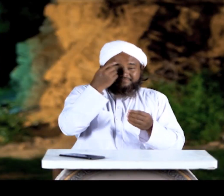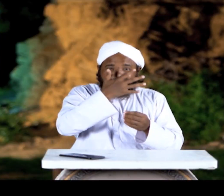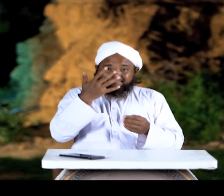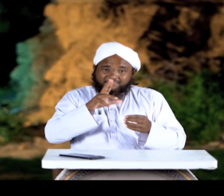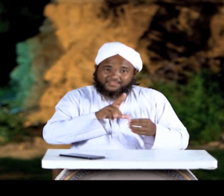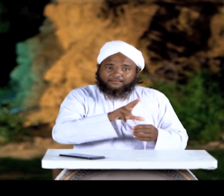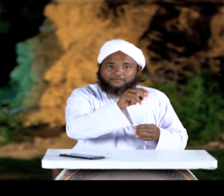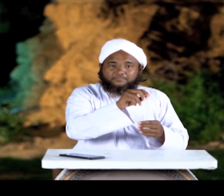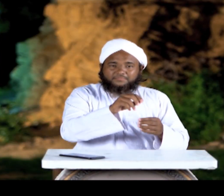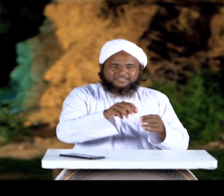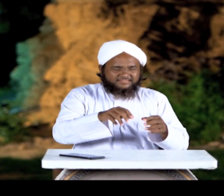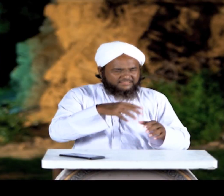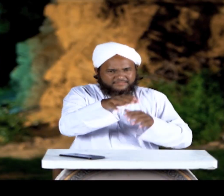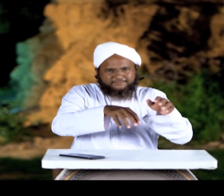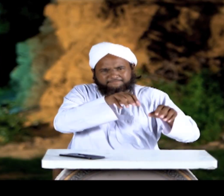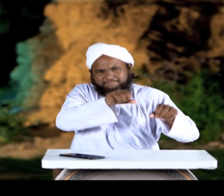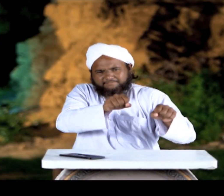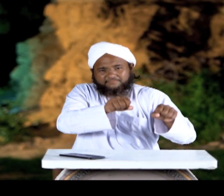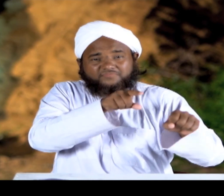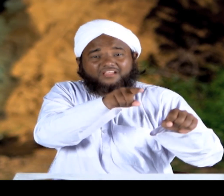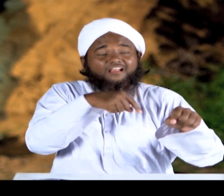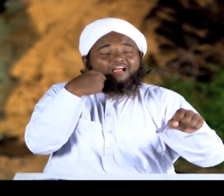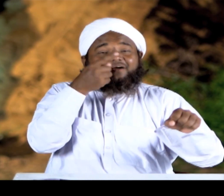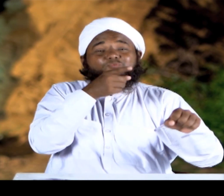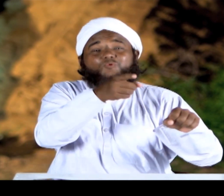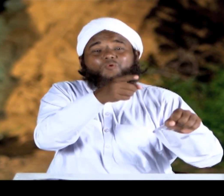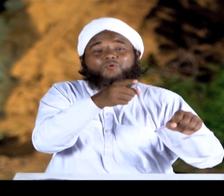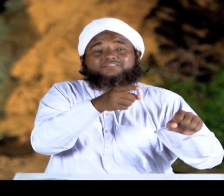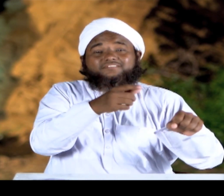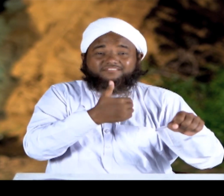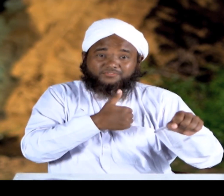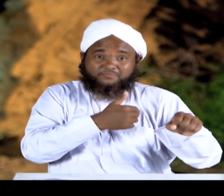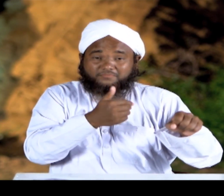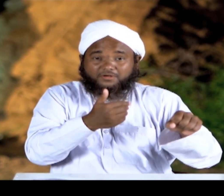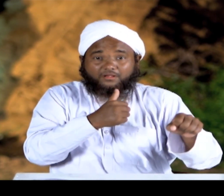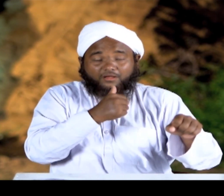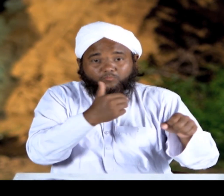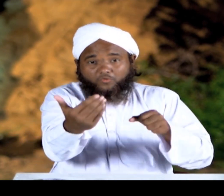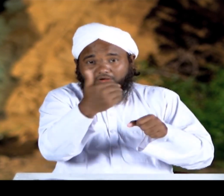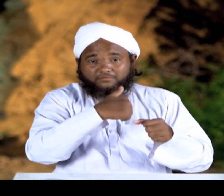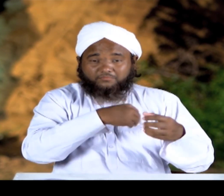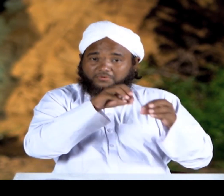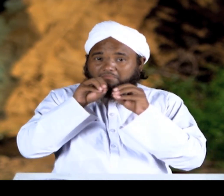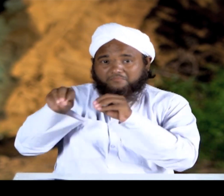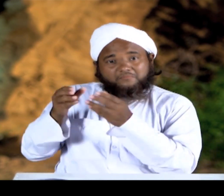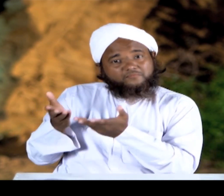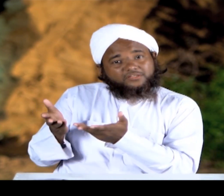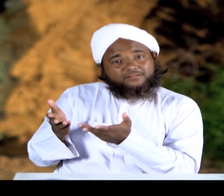پلٹے تو میں ان کے دامن سے لپٹ گیا اور عرض کی، آپ کون ہیں جن کے سبب اللہ پاک نے میرے